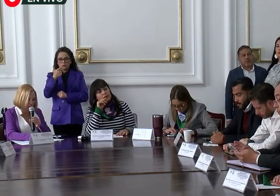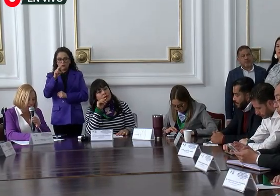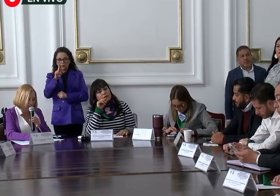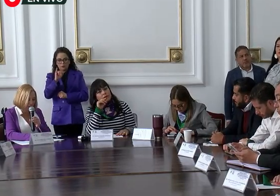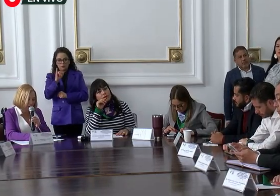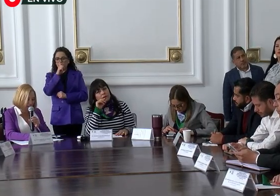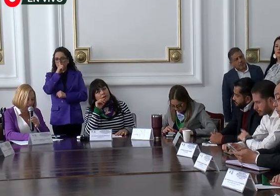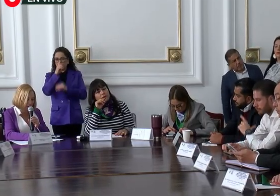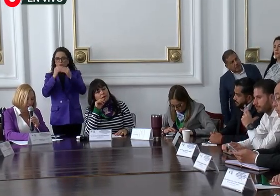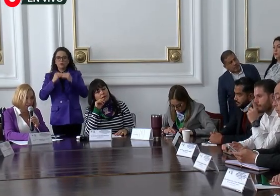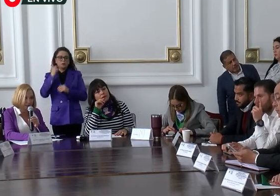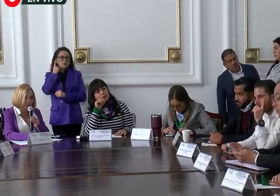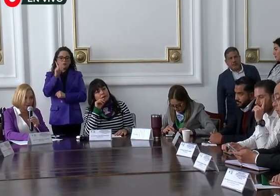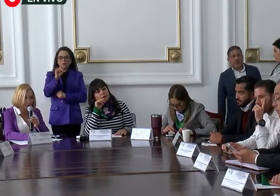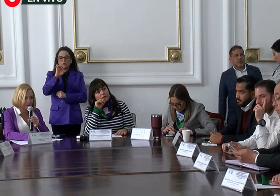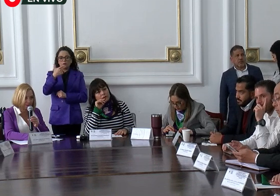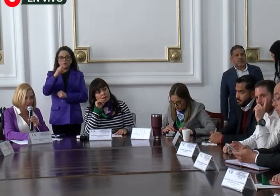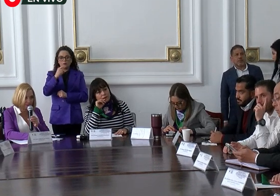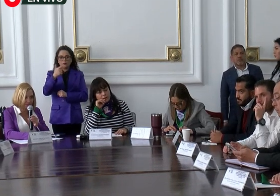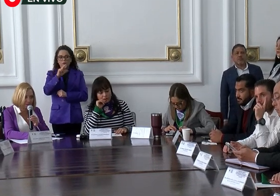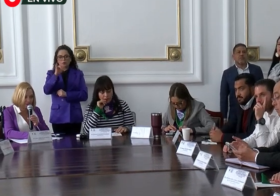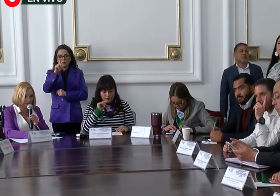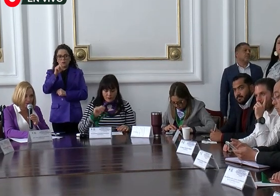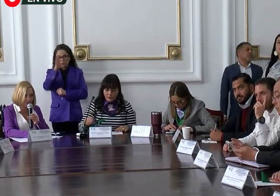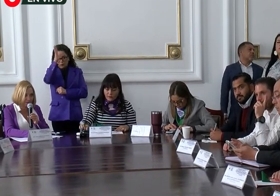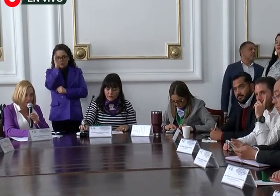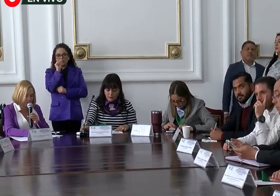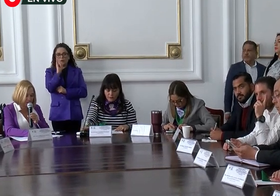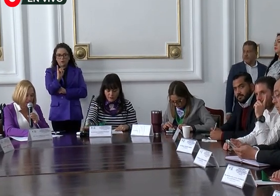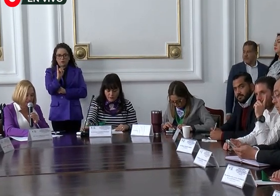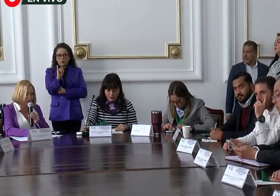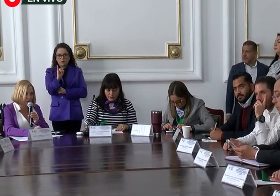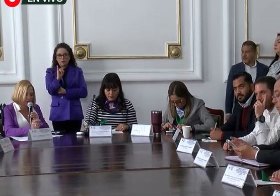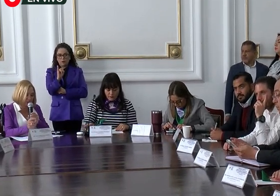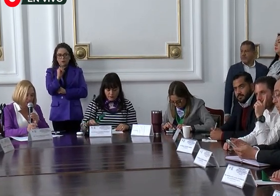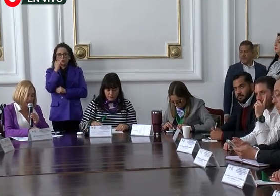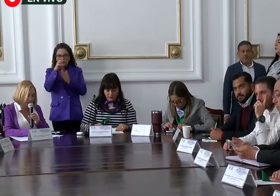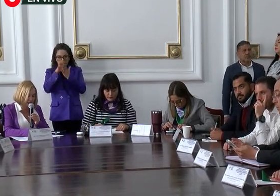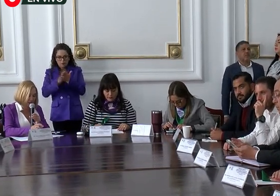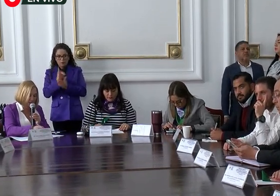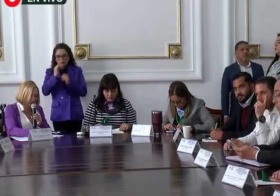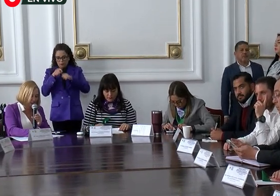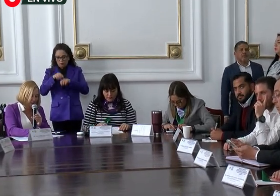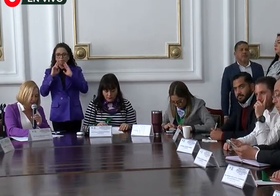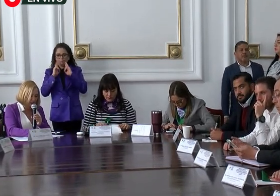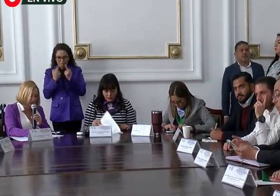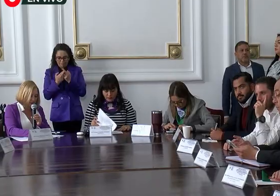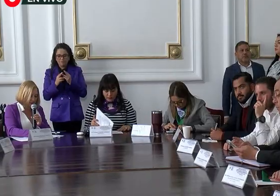Diputado Diego Orlando Garrido López. Diego Garrido, en pro. Y se toma su lista de